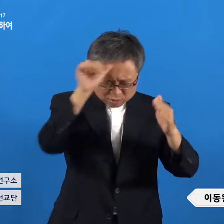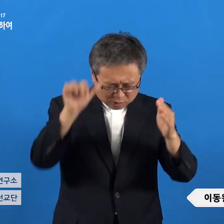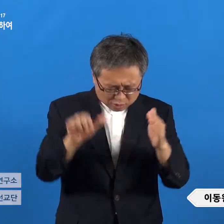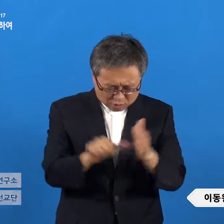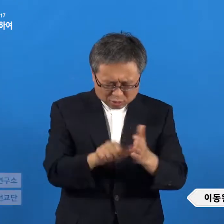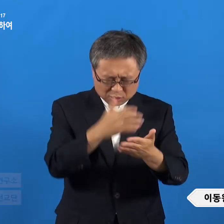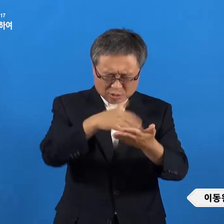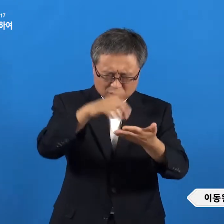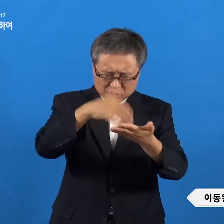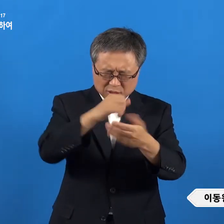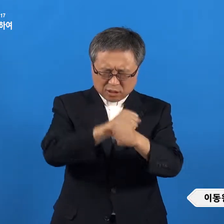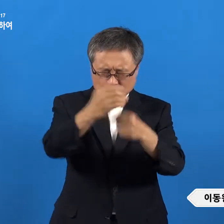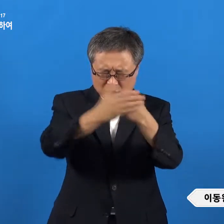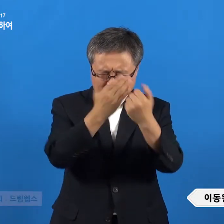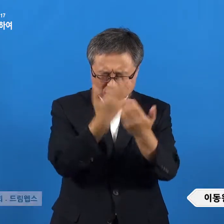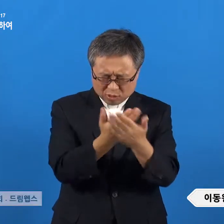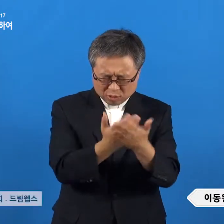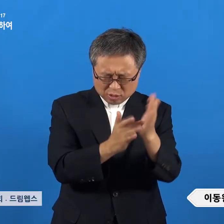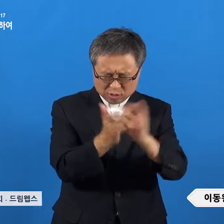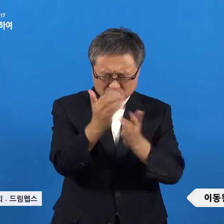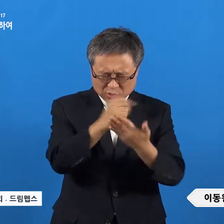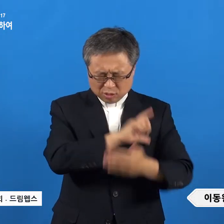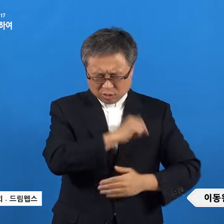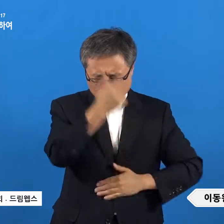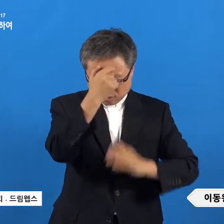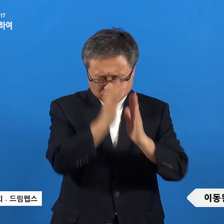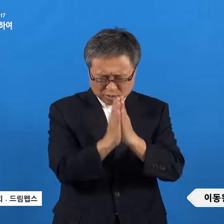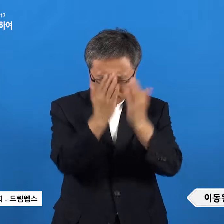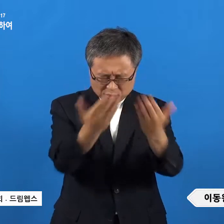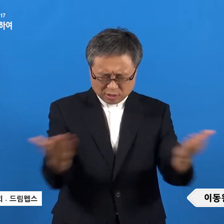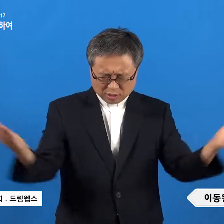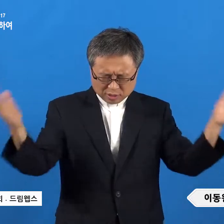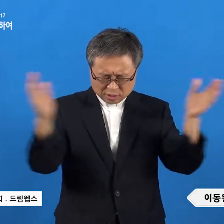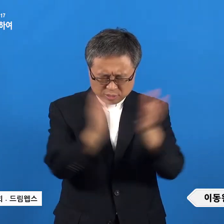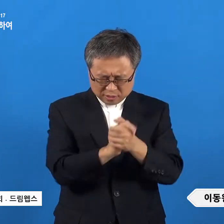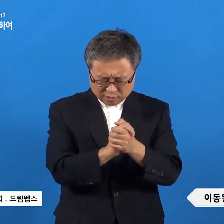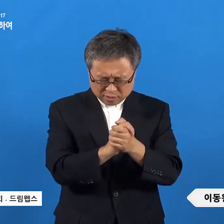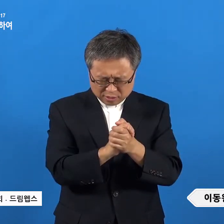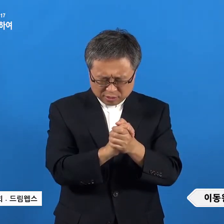결산하게 도와주시옵소서. 예수님의 이름으로 기도합니다. 아멘.